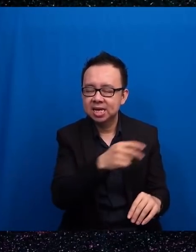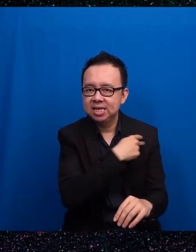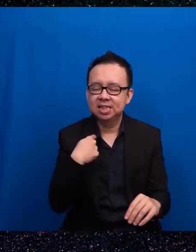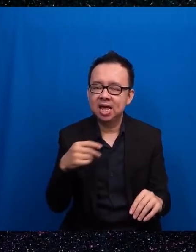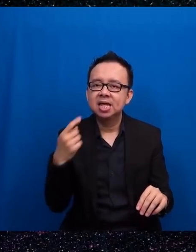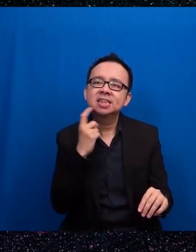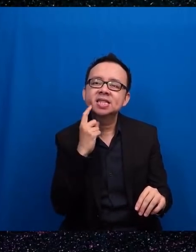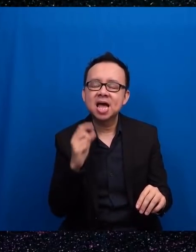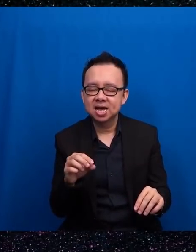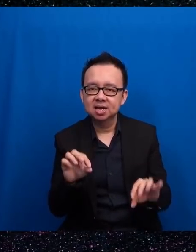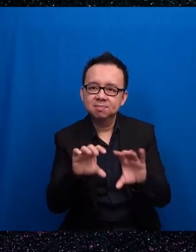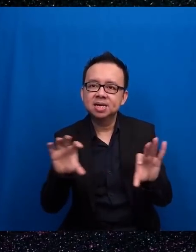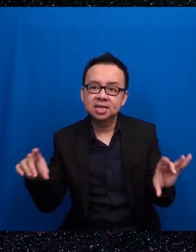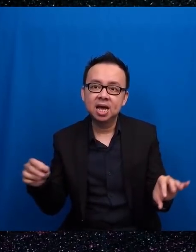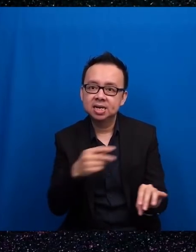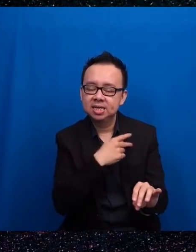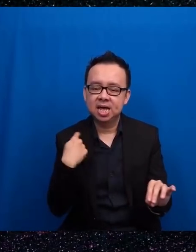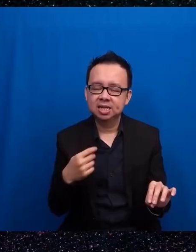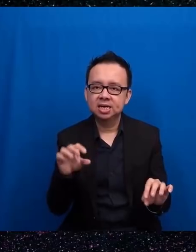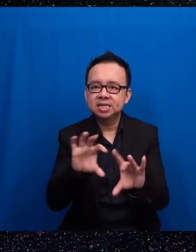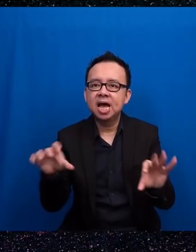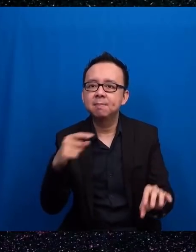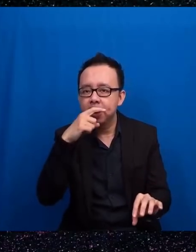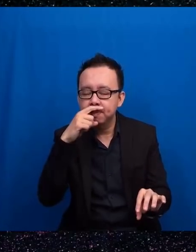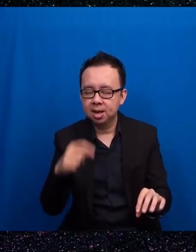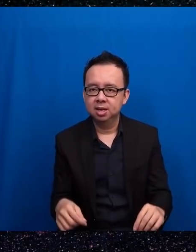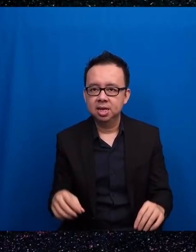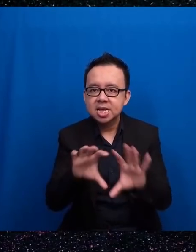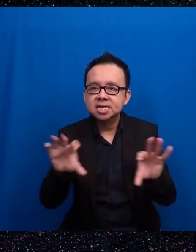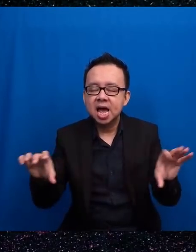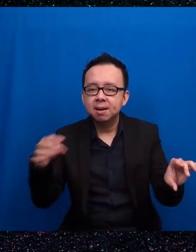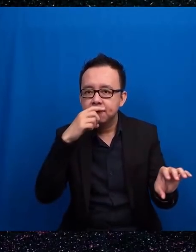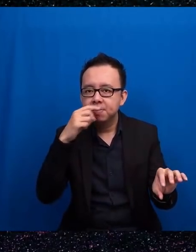cerita dulu ya. Jadi pancingannya, cerita tentang kerjaannya Papa di pabrik itu begini,